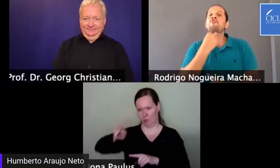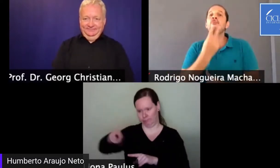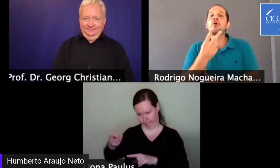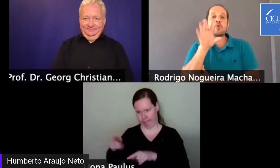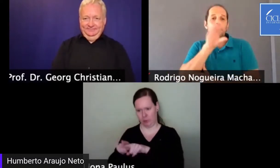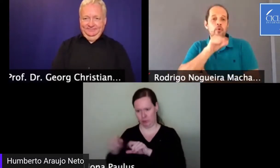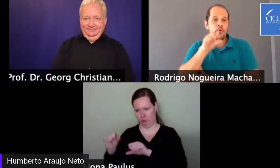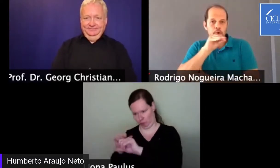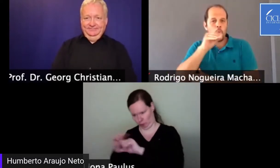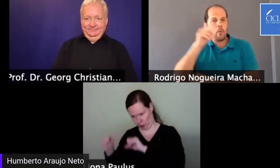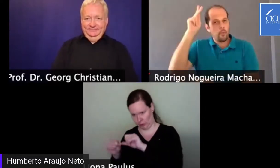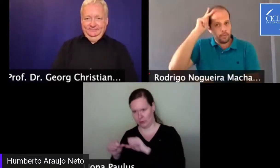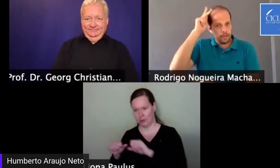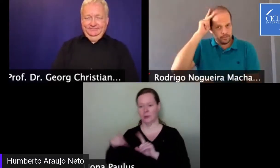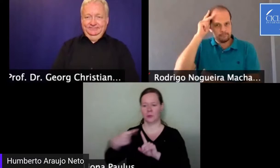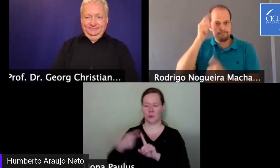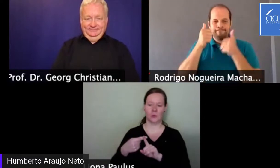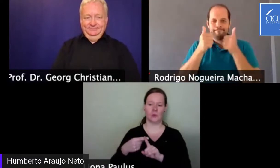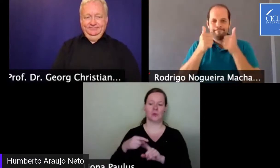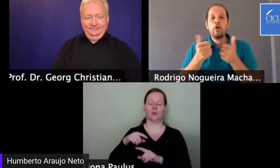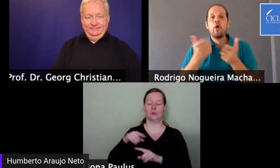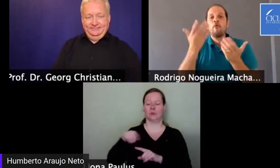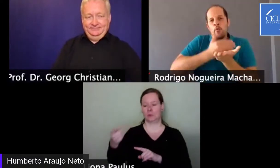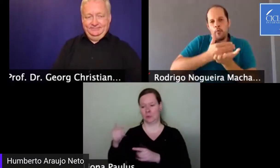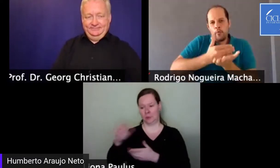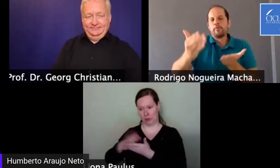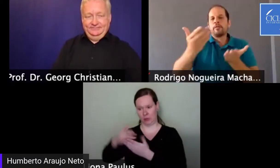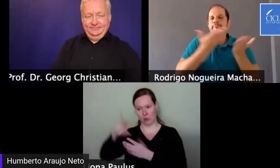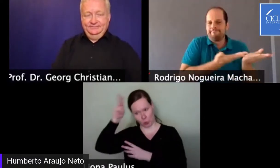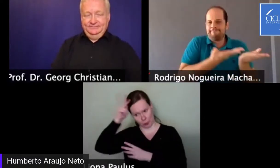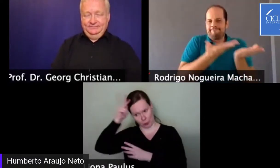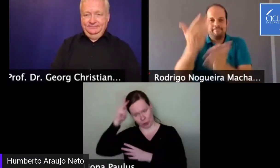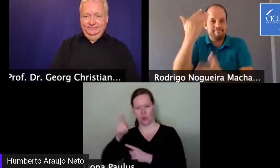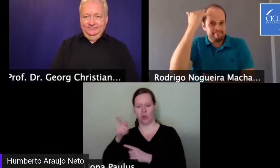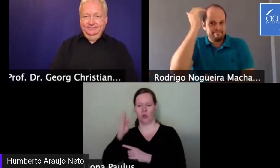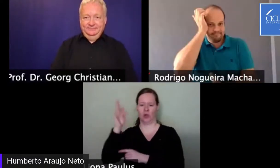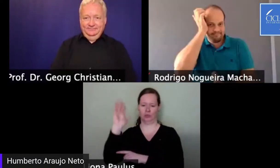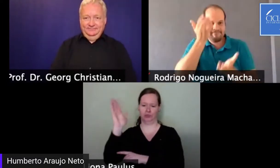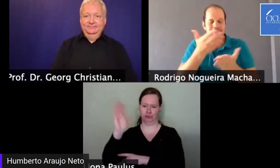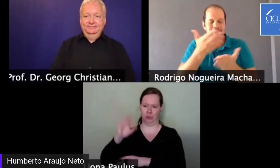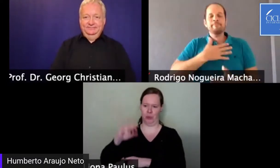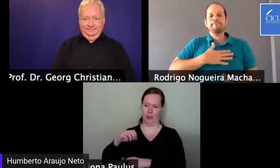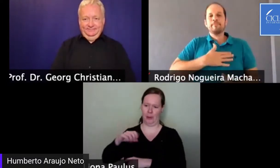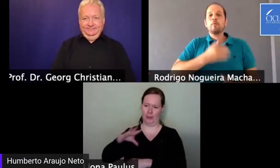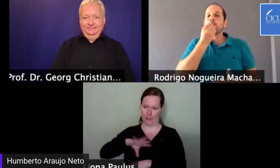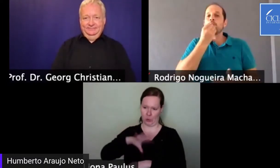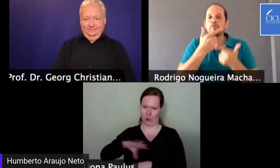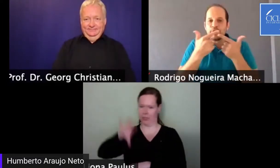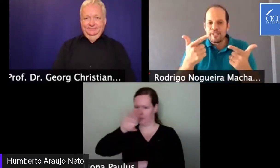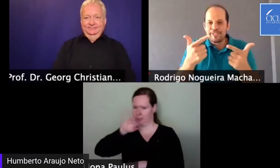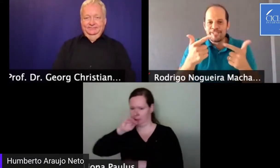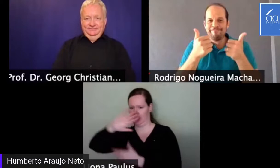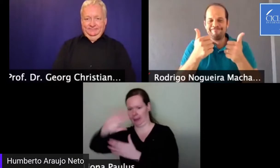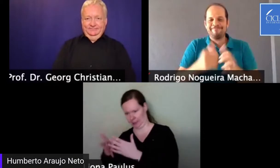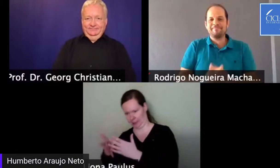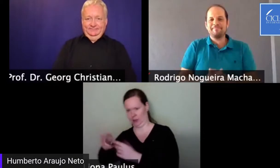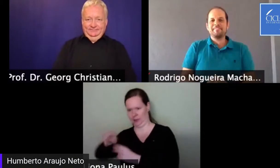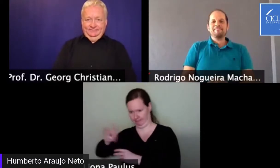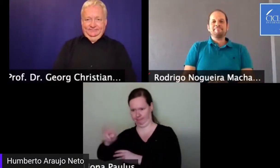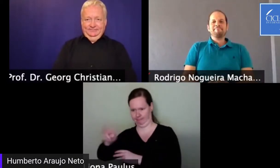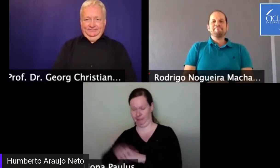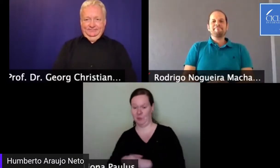fazendo a interpretação para Libras. E Humberto estará fazendo a interpretação para o português, ok? Então, bom